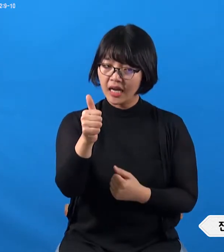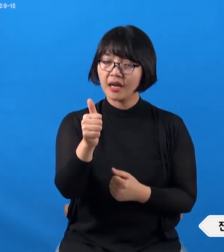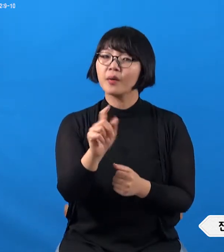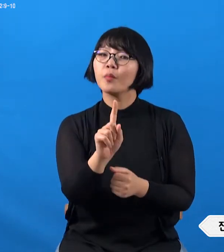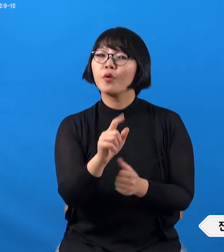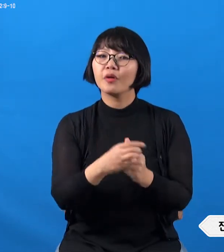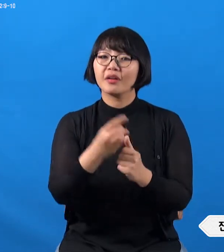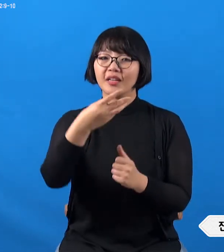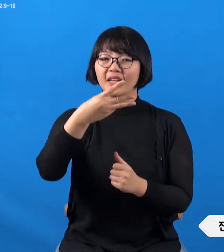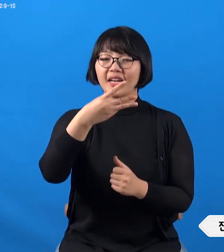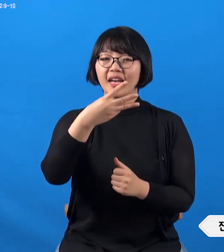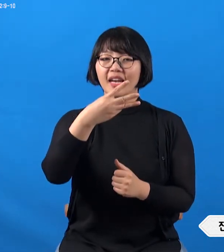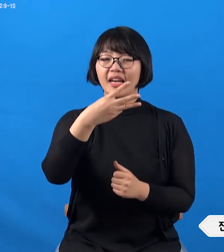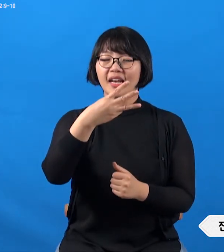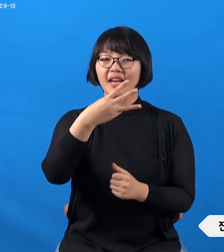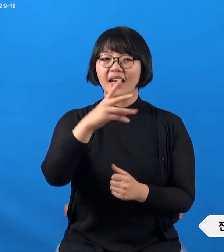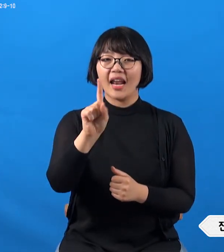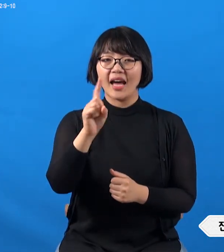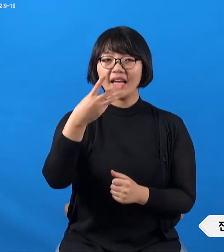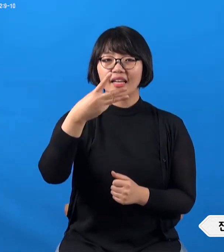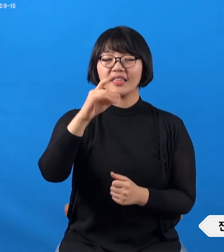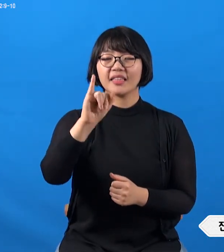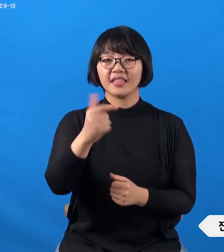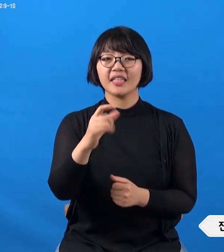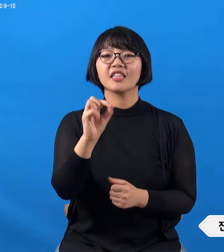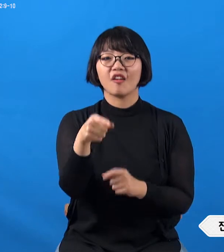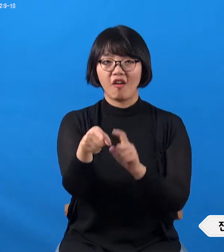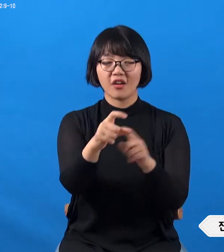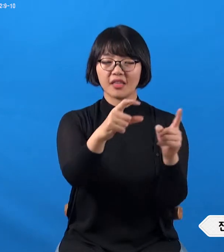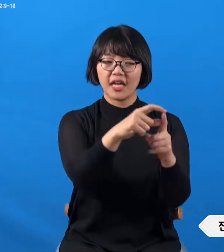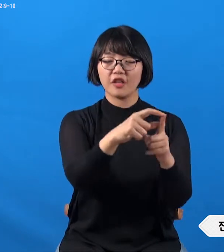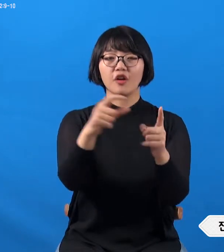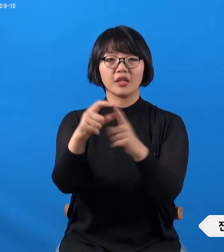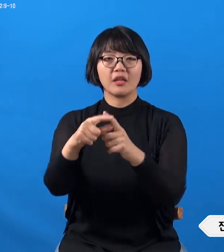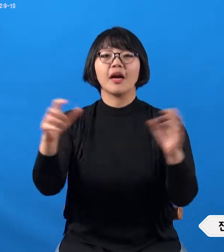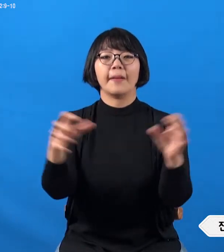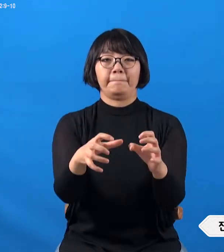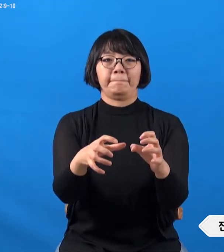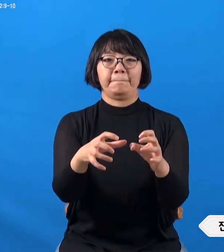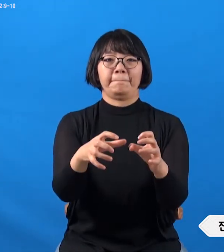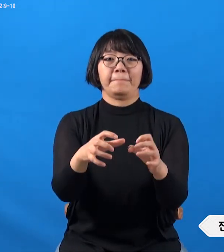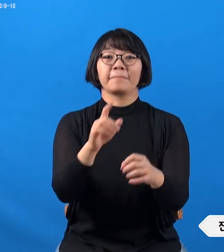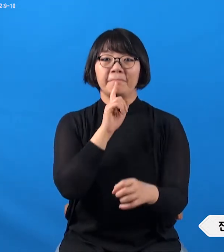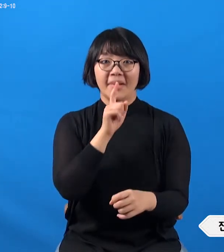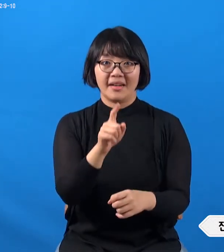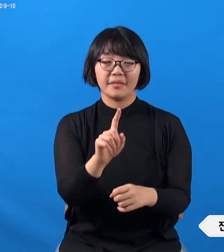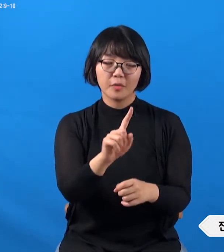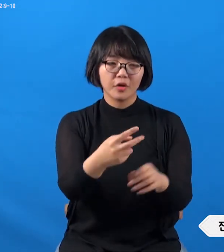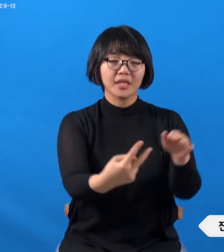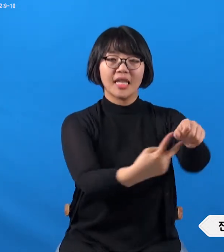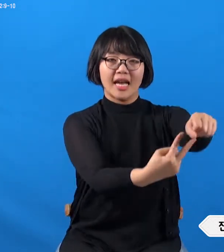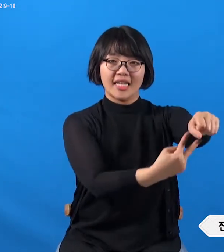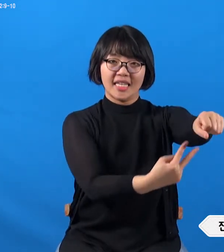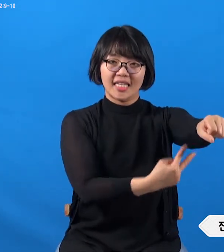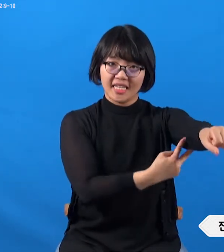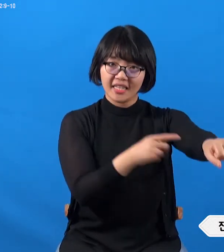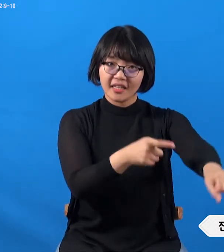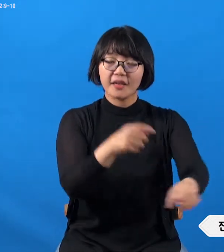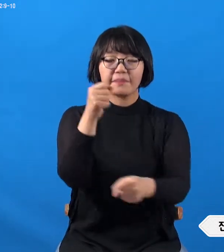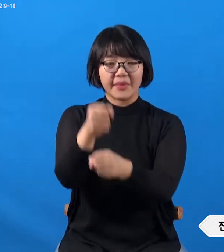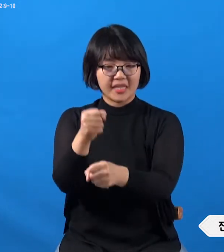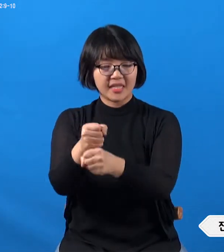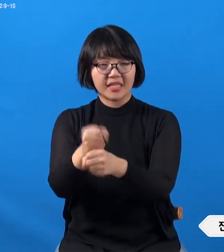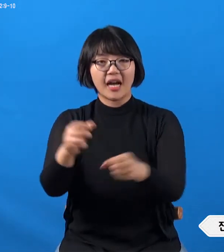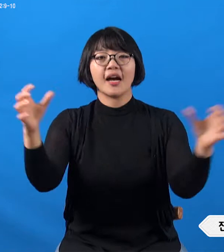단어는 라틴어에 보면 두 단어의 합성어입니다. 다리를 bridge라는 단어와 만들다